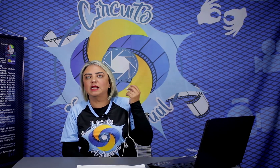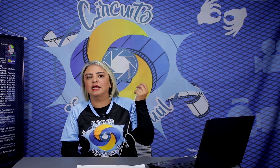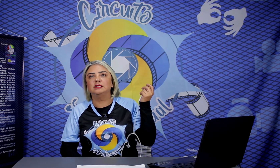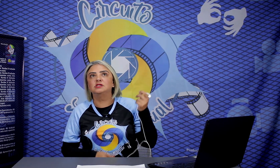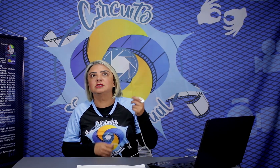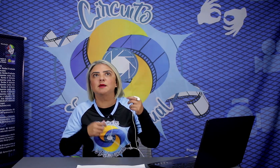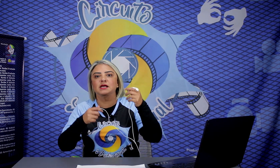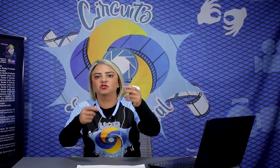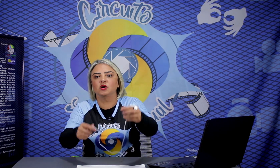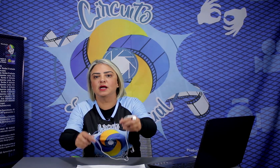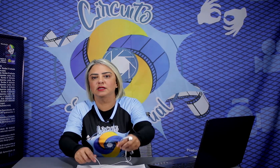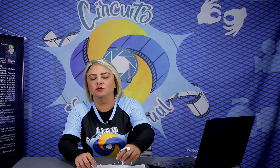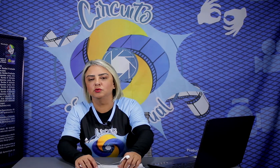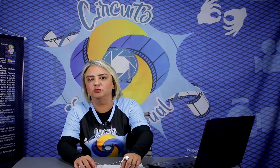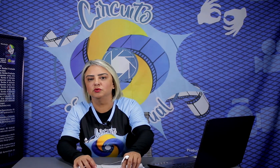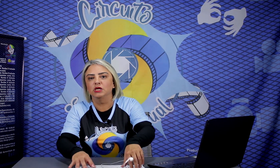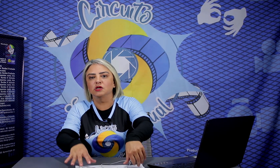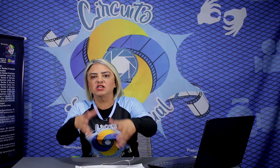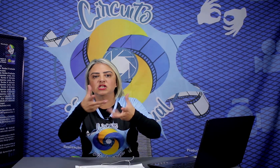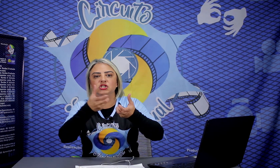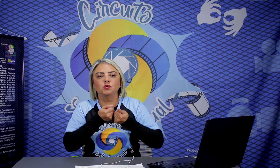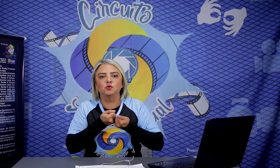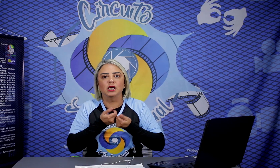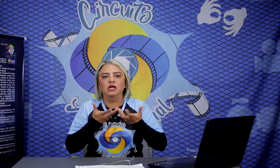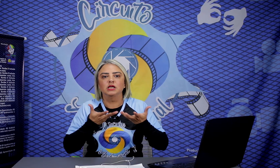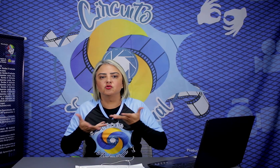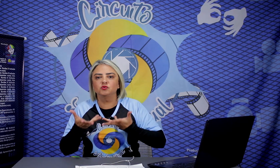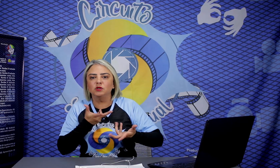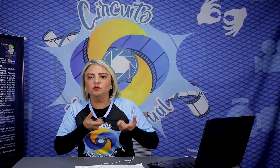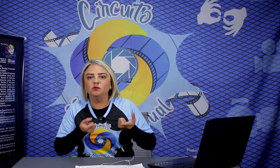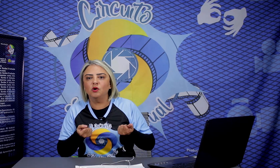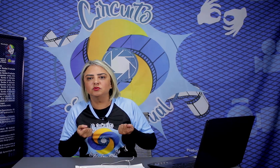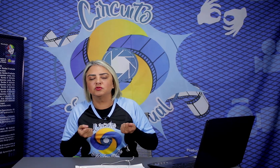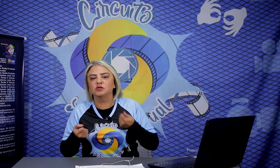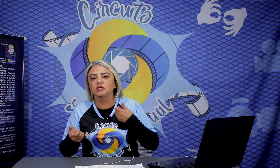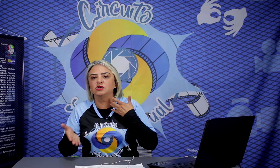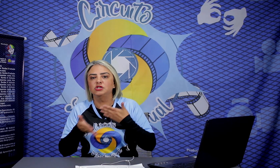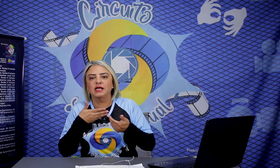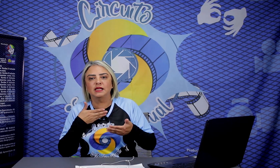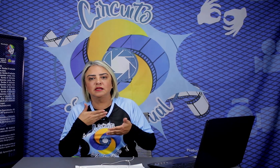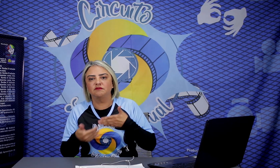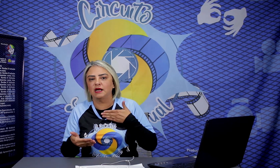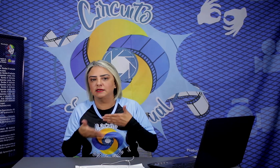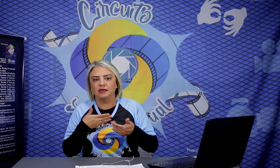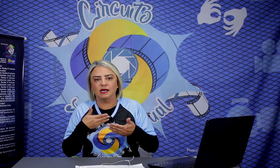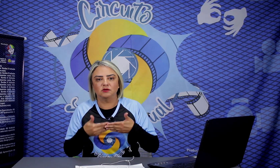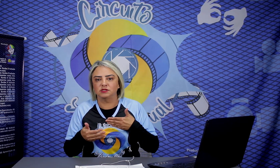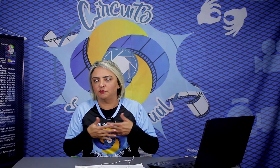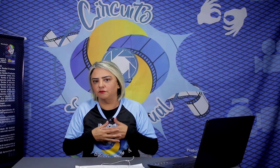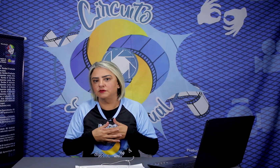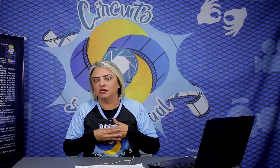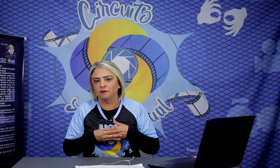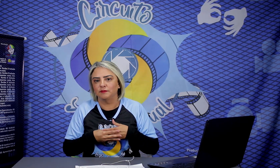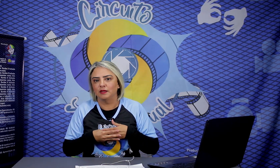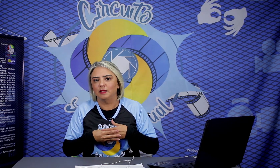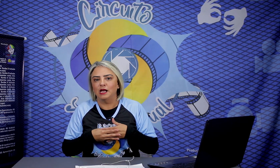ali disperso, jogado no mundo, não se articula, não junta com outros, de nada vale a nossa profissão. A